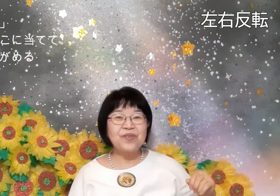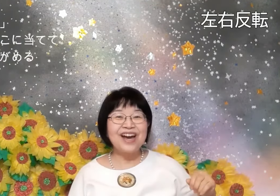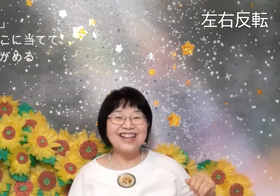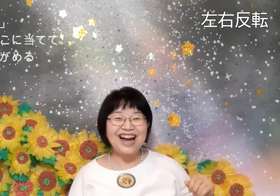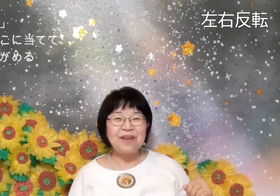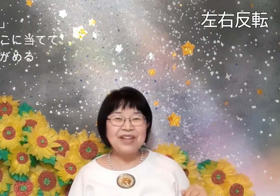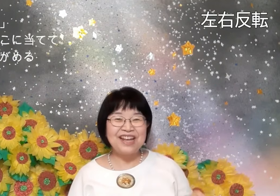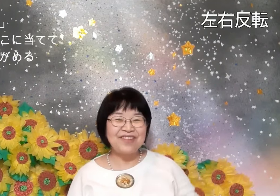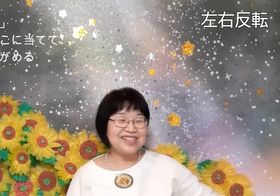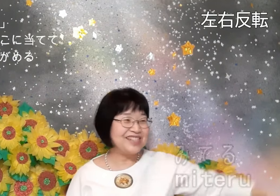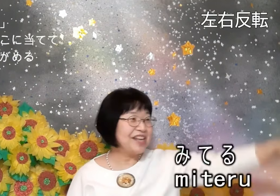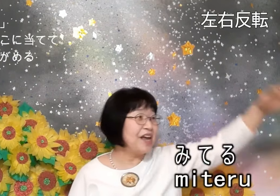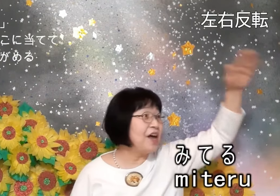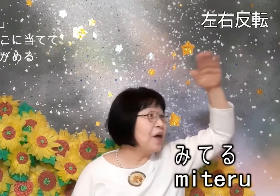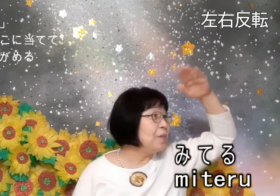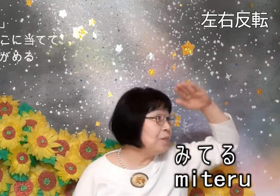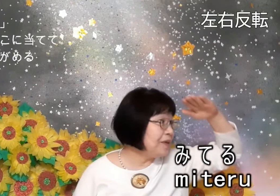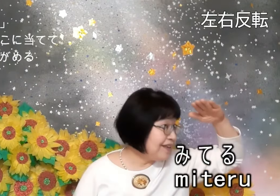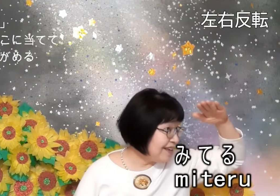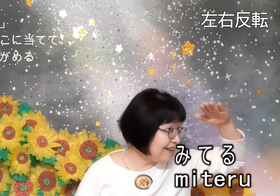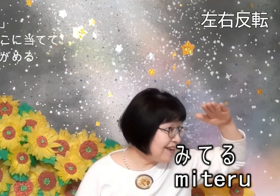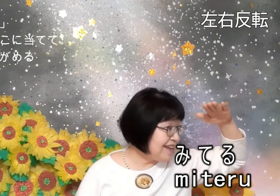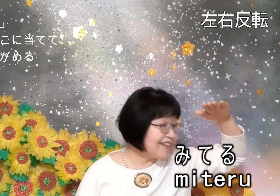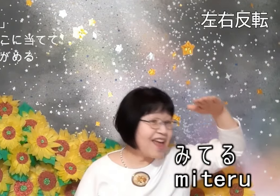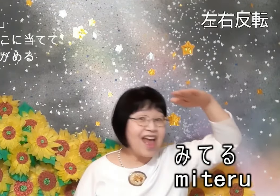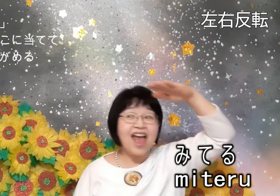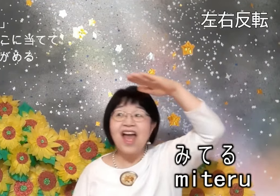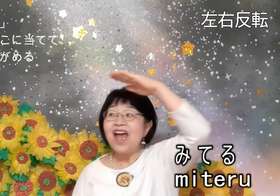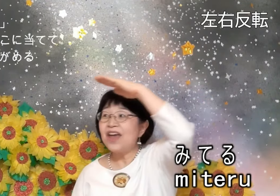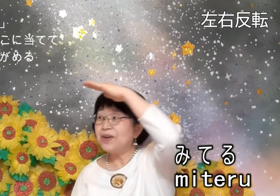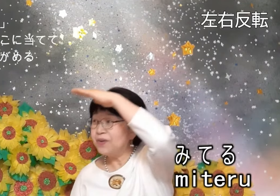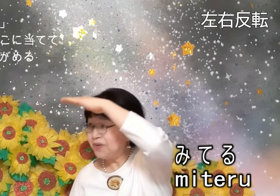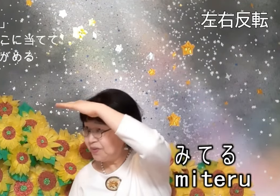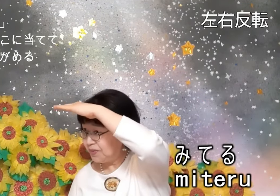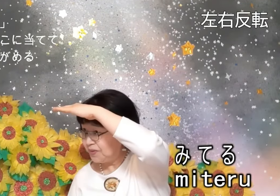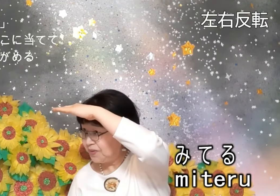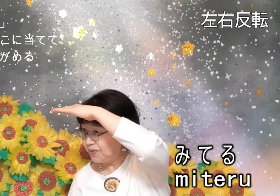から眺めています。 見てる。